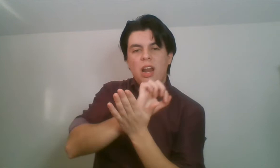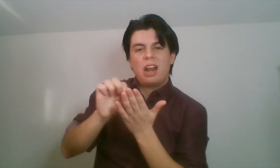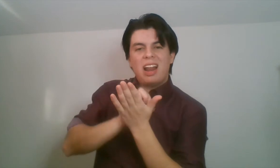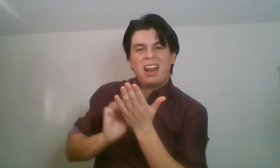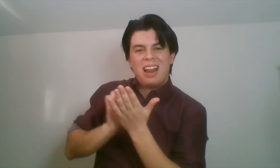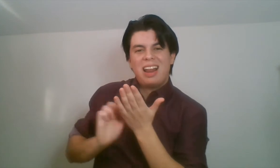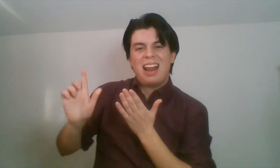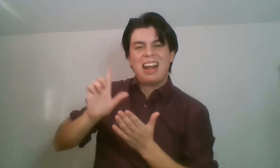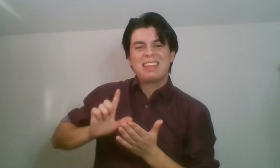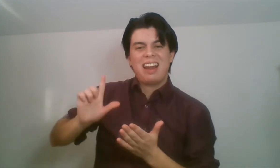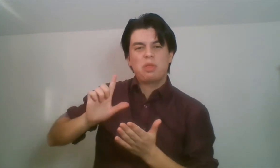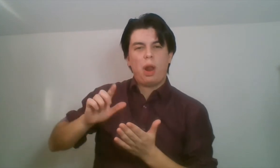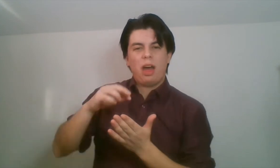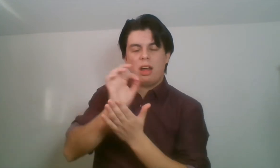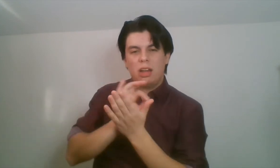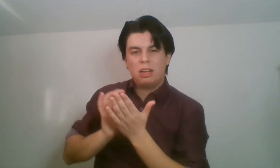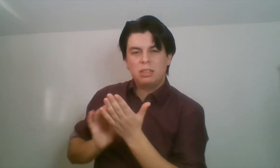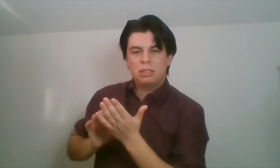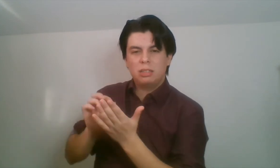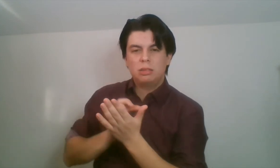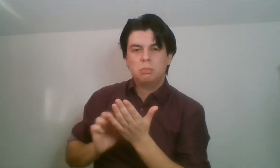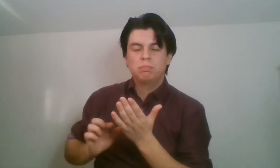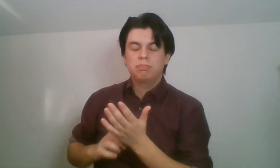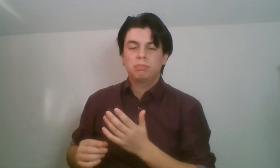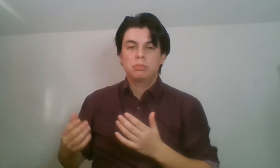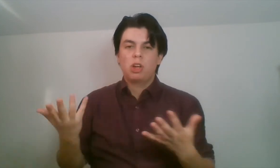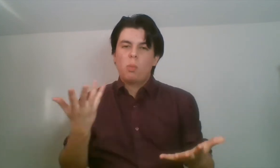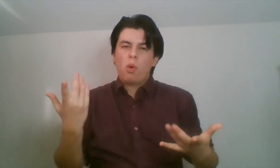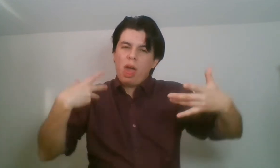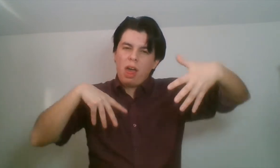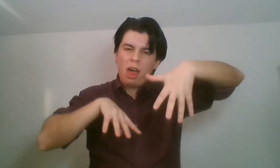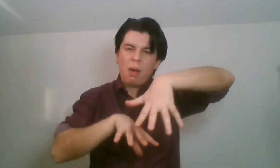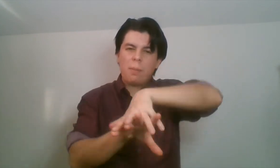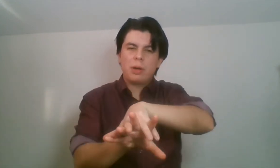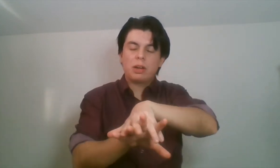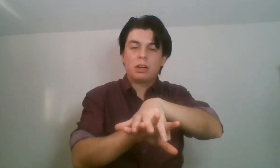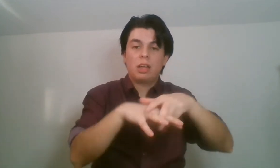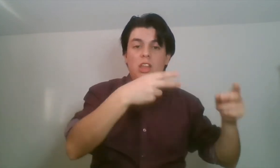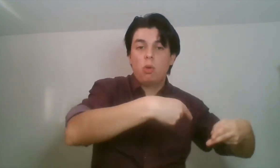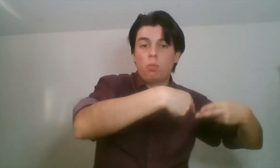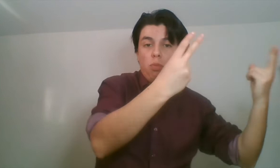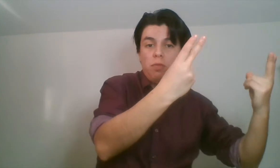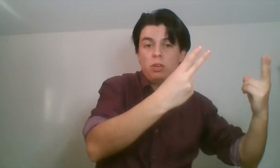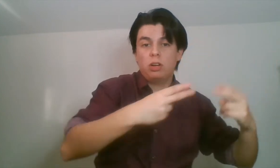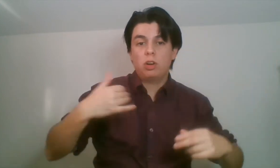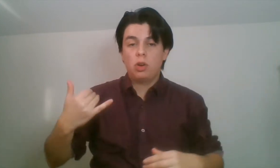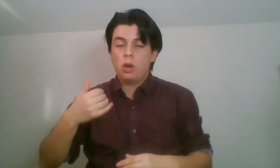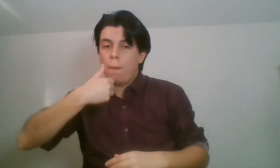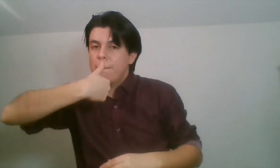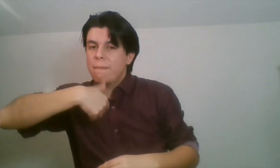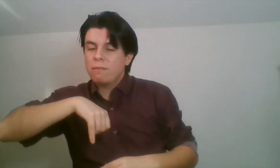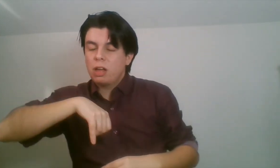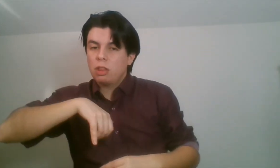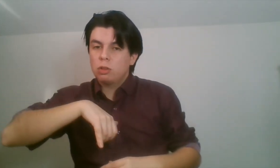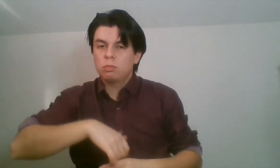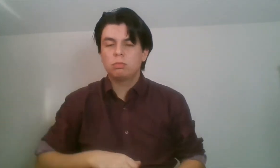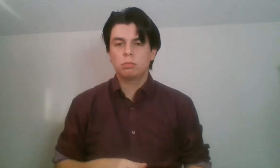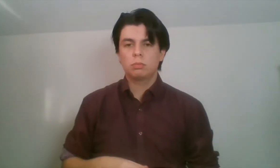ellos ponían el espacio y todo esto se iba a autofinanciar, que cada uno de estos talleres o galerías o lo que hubiera se